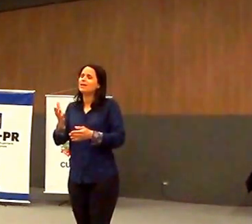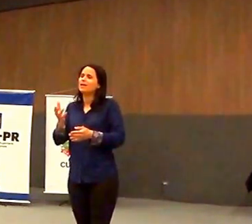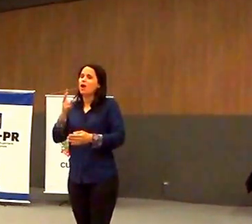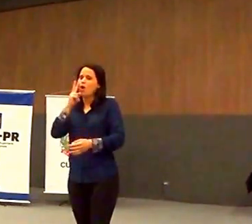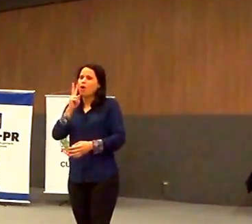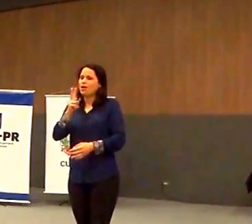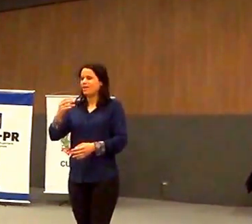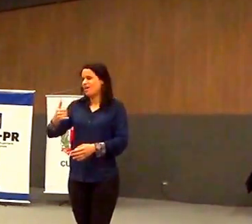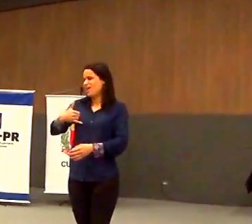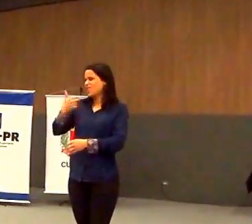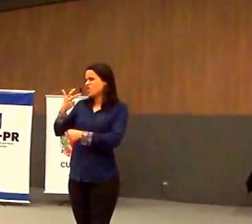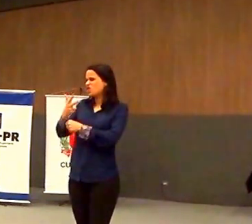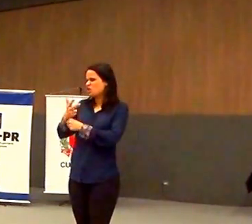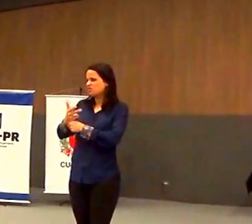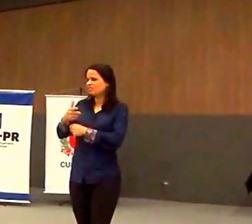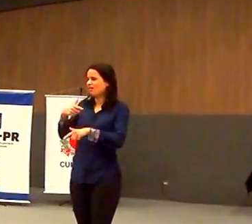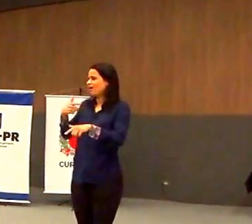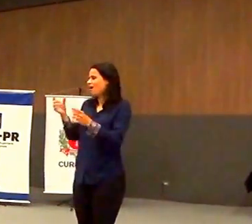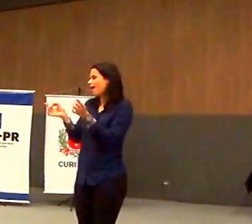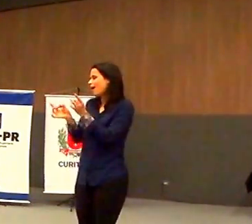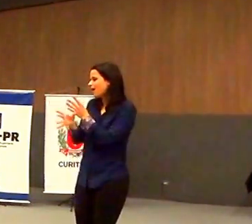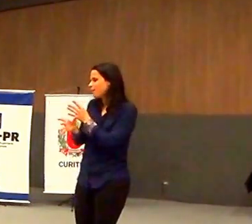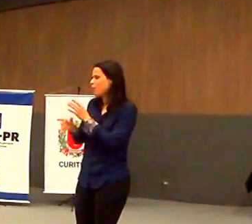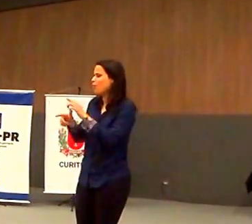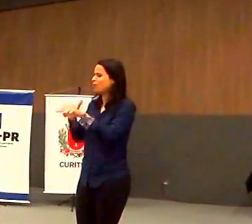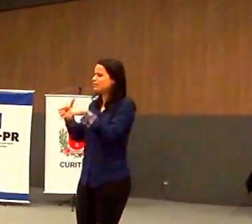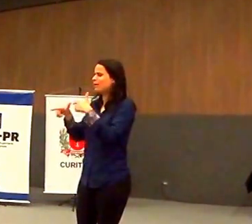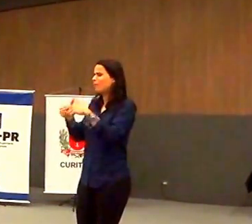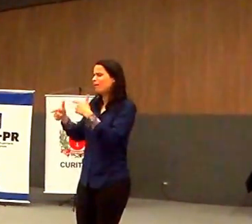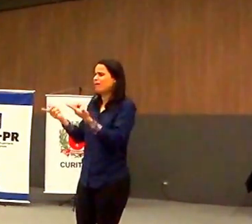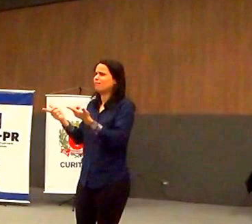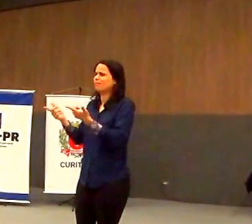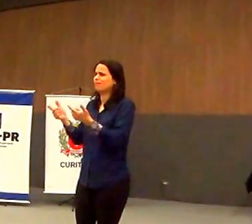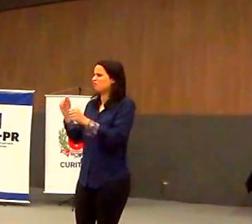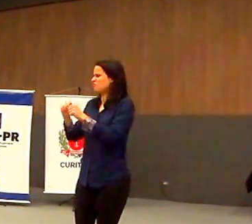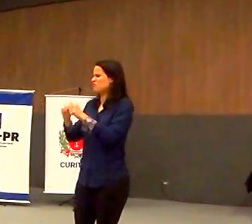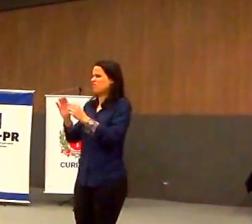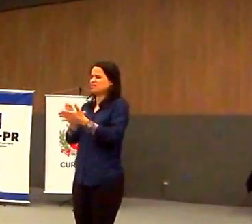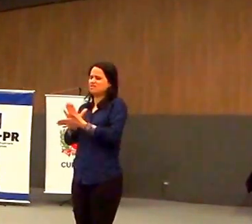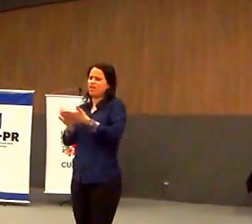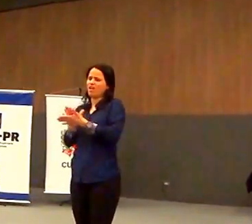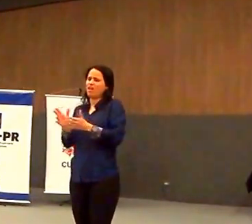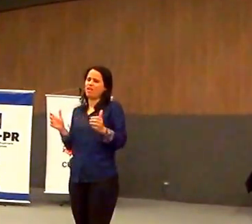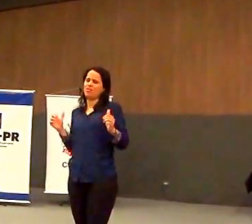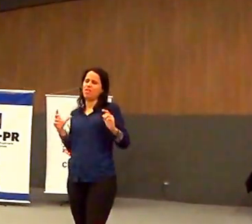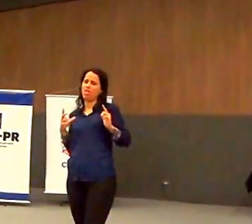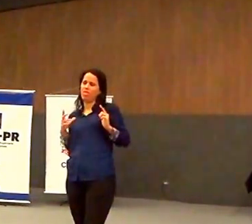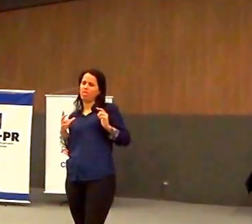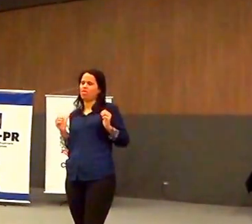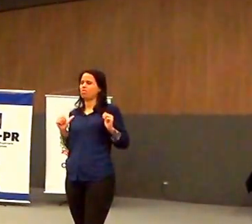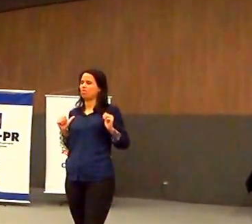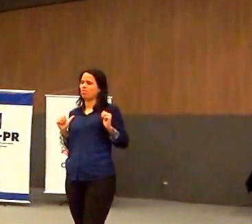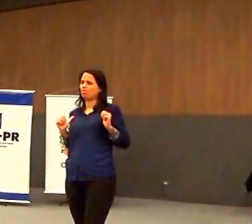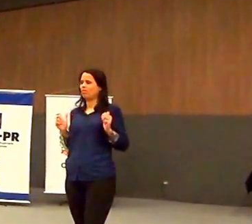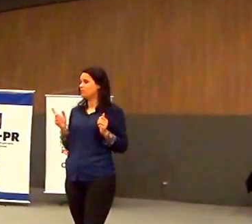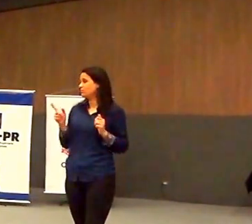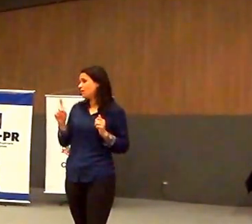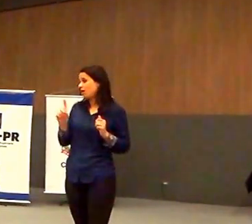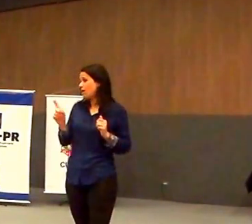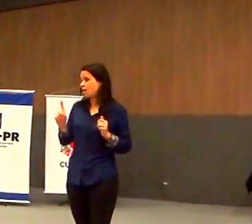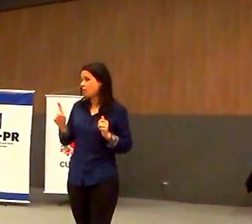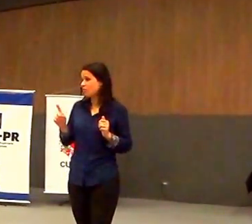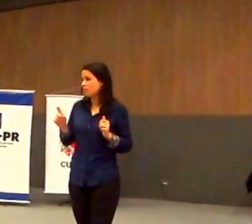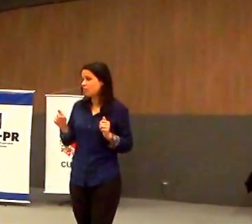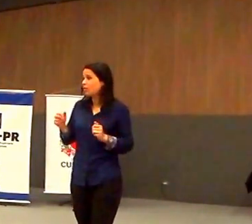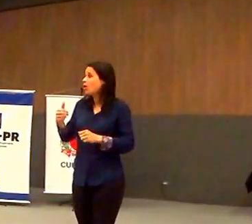ele só recebe, ele tem uma vida tranquila, e isso não é verdade, né? Muito desconhecimento de como os idosos